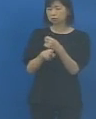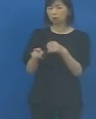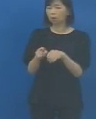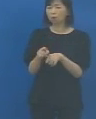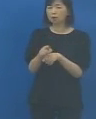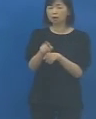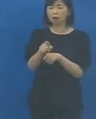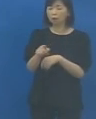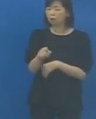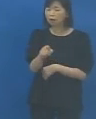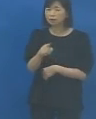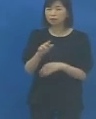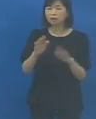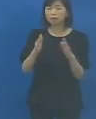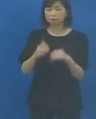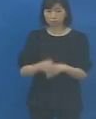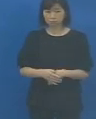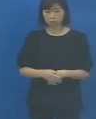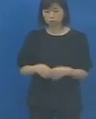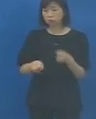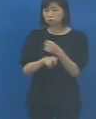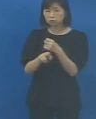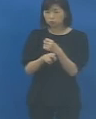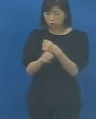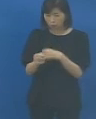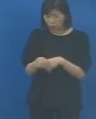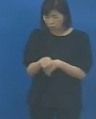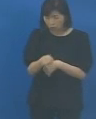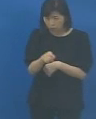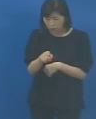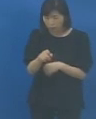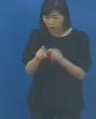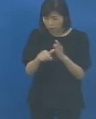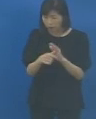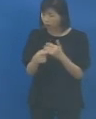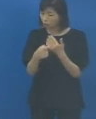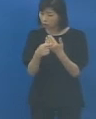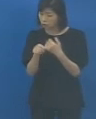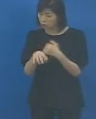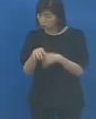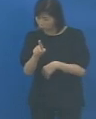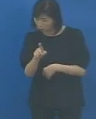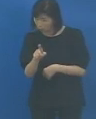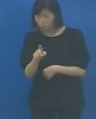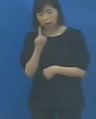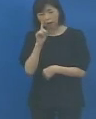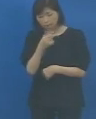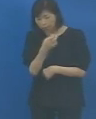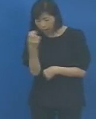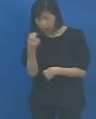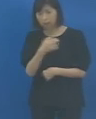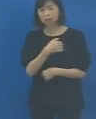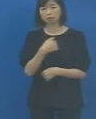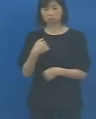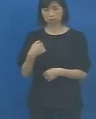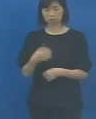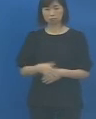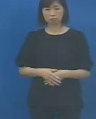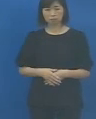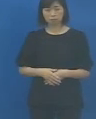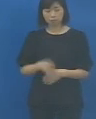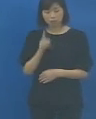ね。でウイルスを追っかけていればいるほどどこがポイントかというのは見えてますので、その見えて